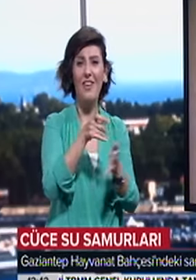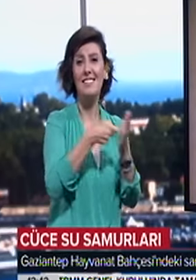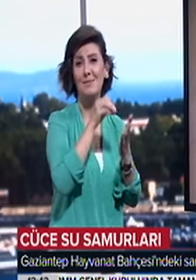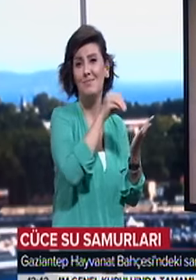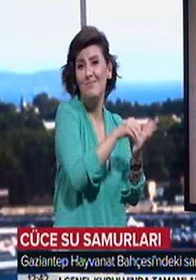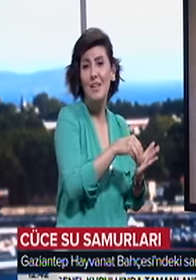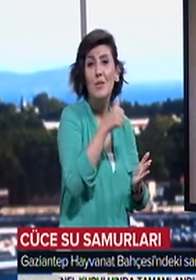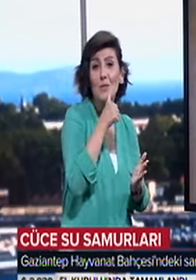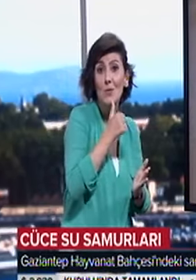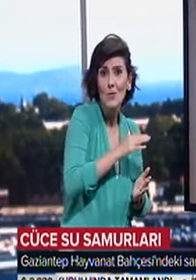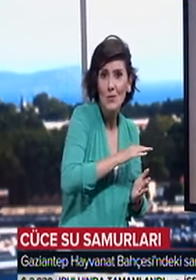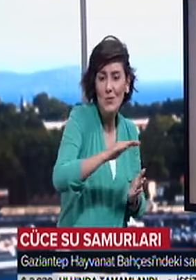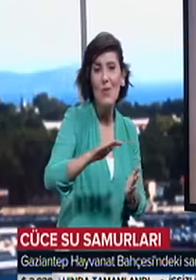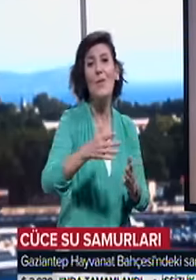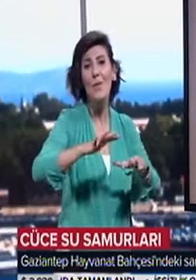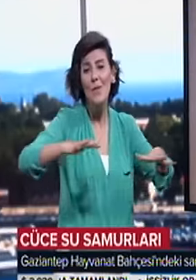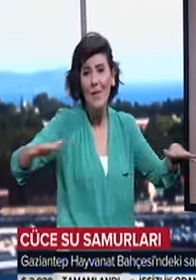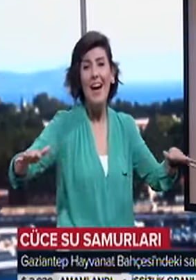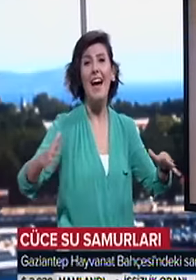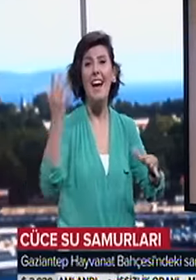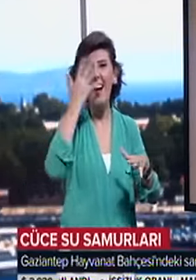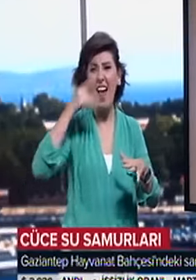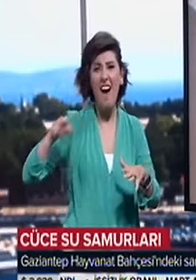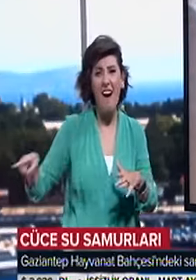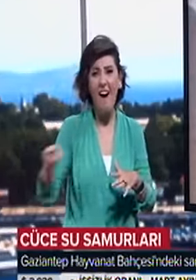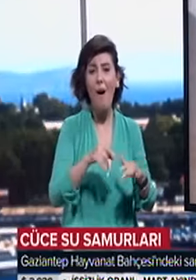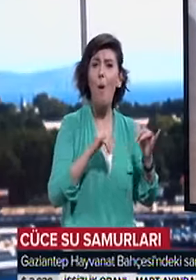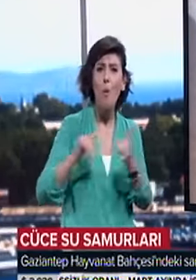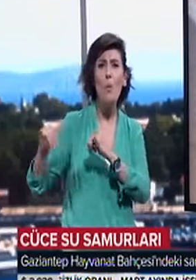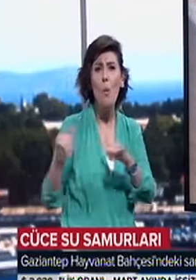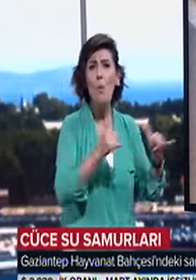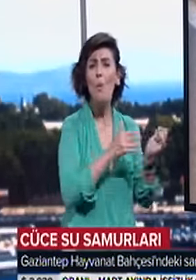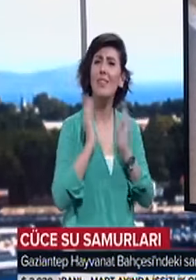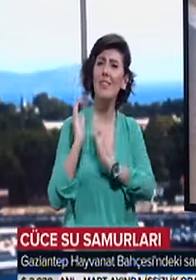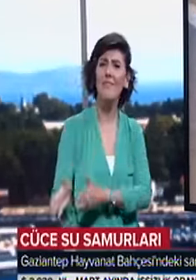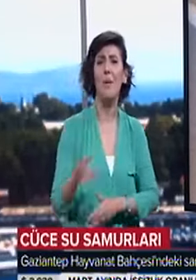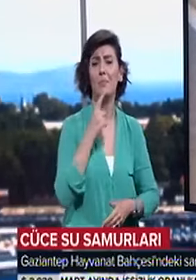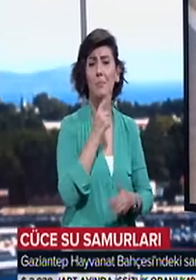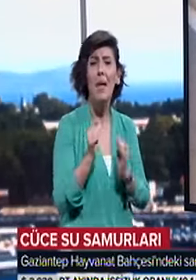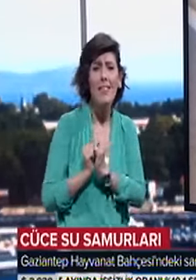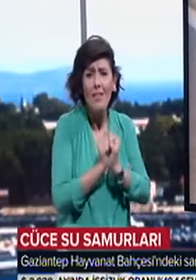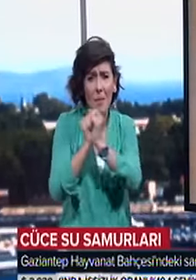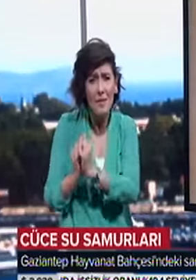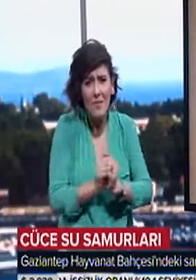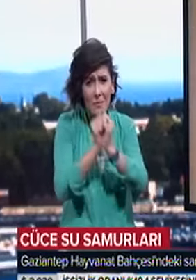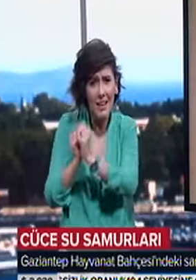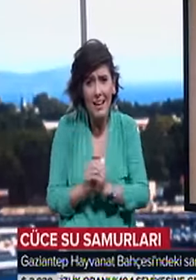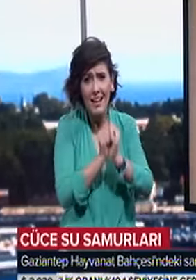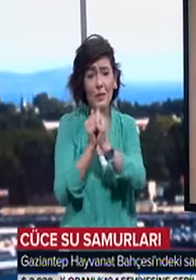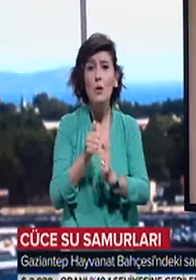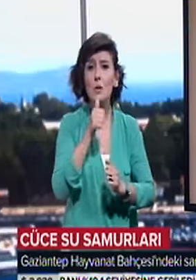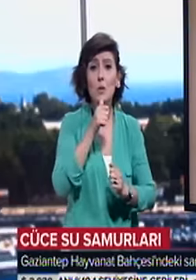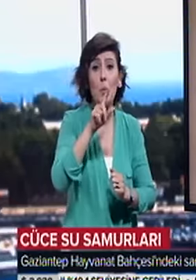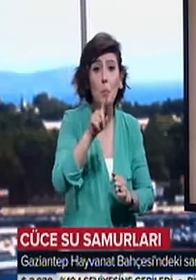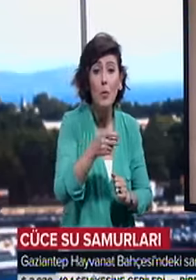çok fazla oyunu seven, birbirleriyle sürekli oynayan birer hayvanlar bunlar. Sürekli bir arada bulunan Dalton kardeşler da